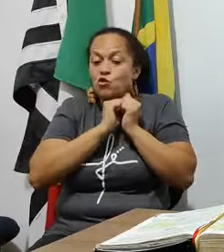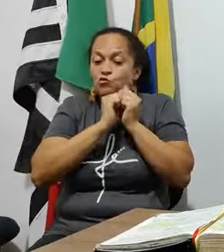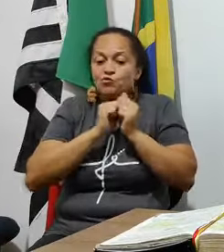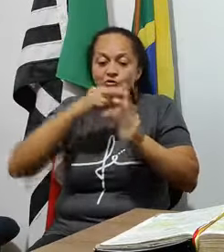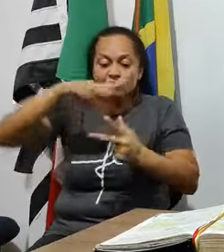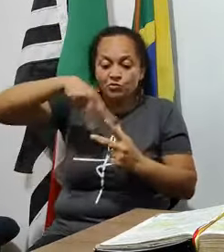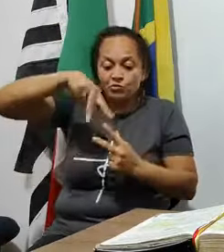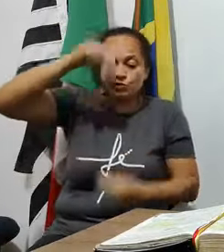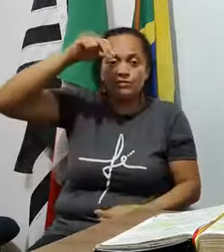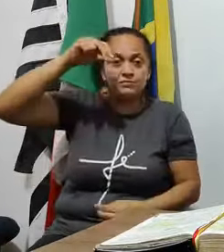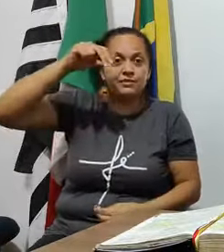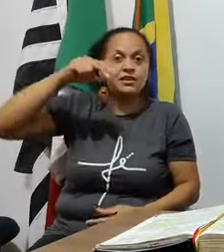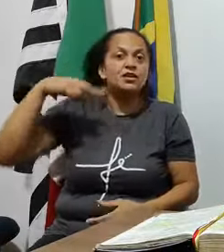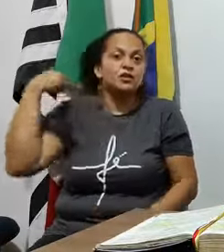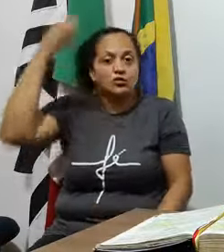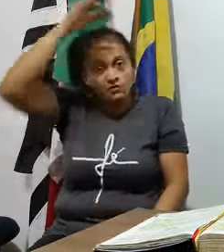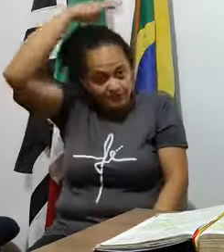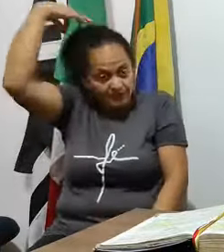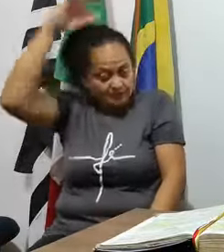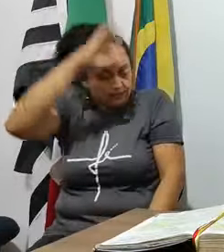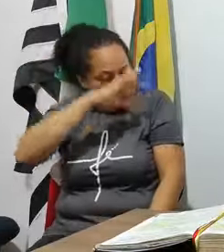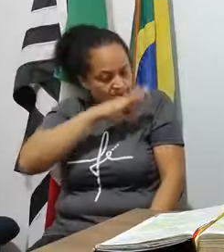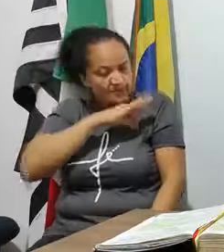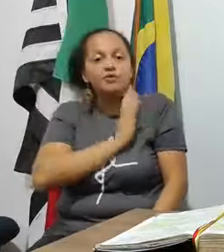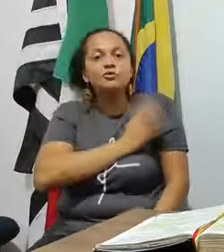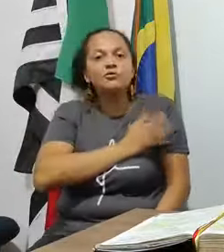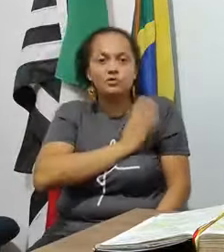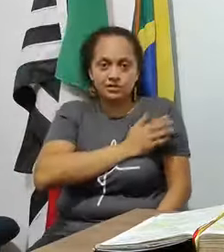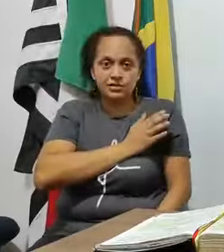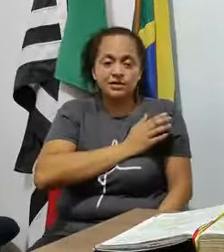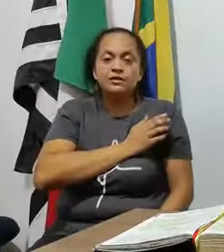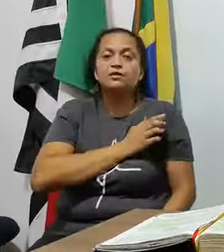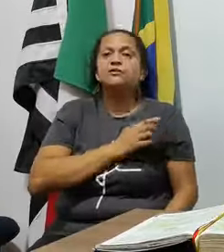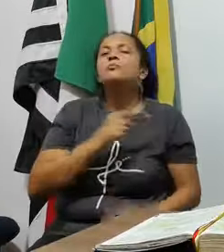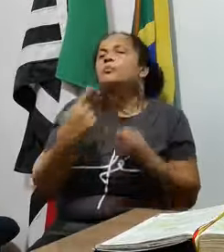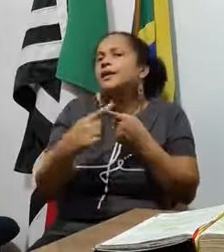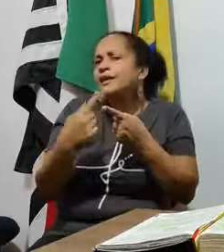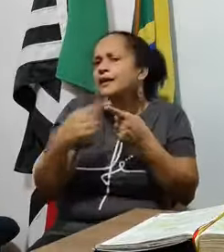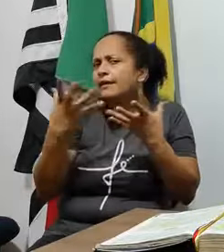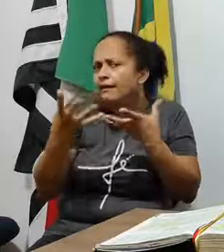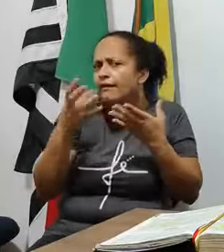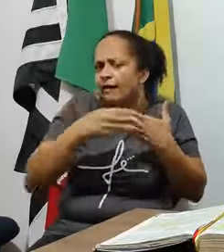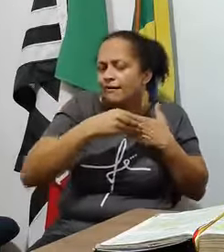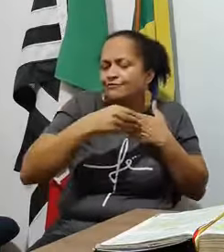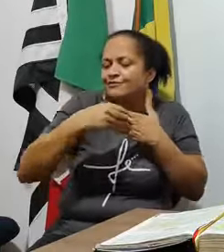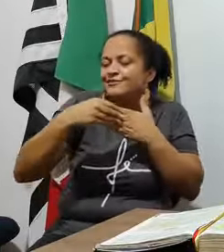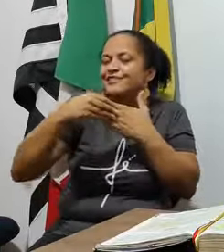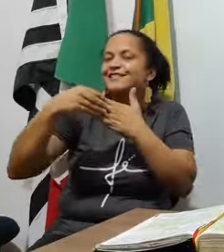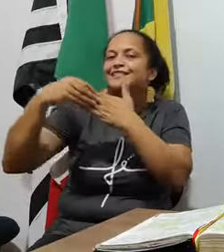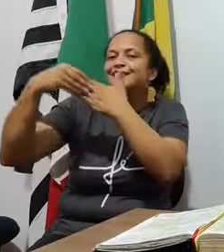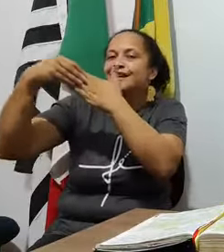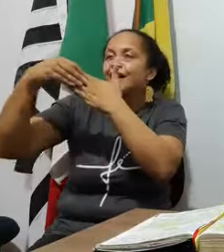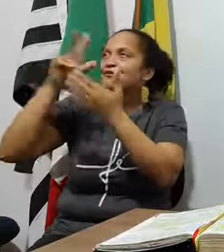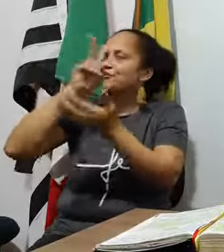corações, a fim de nos guiar a toda a verdade, fortalecer a nossa